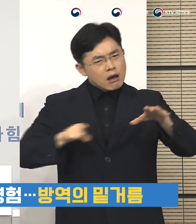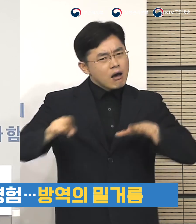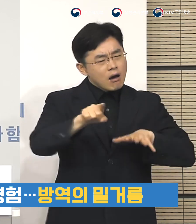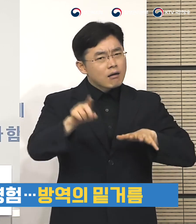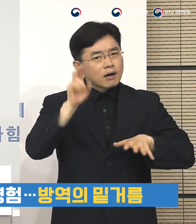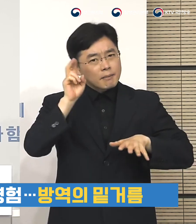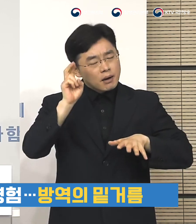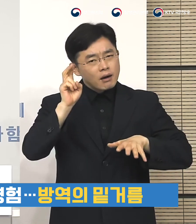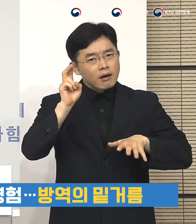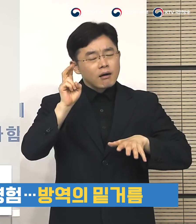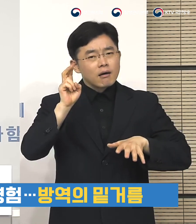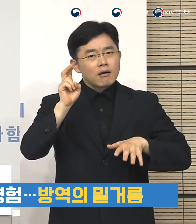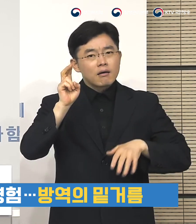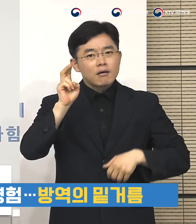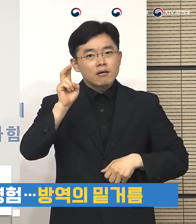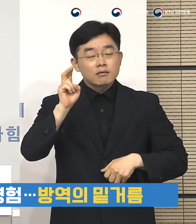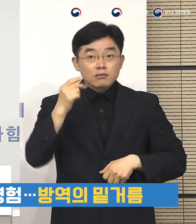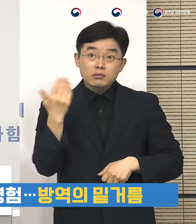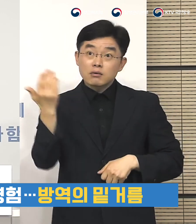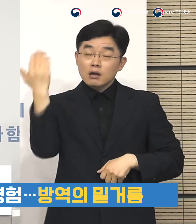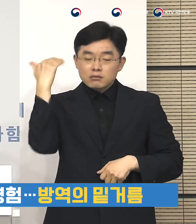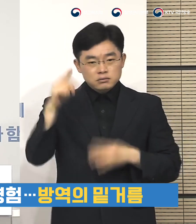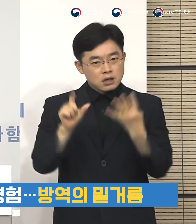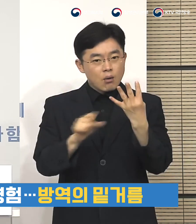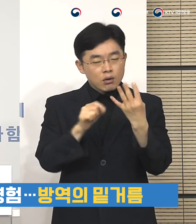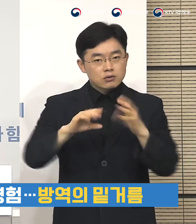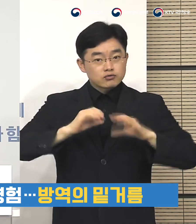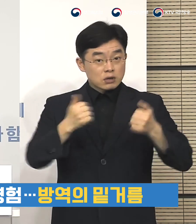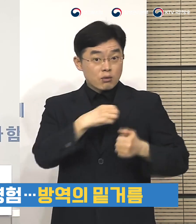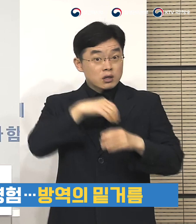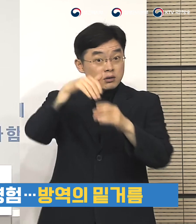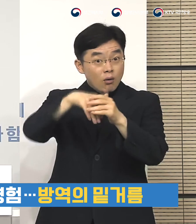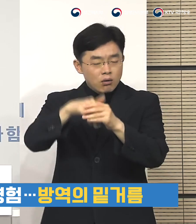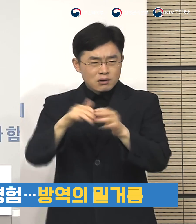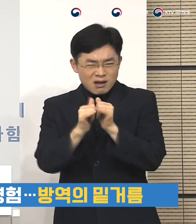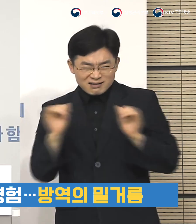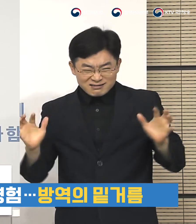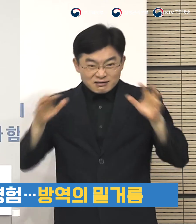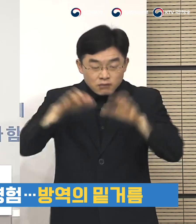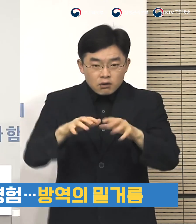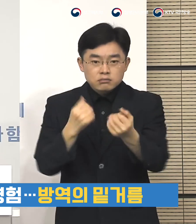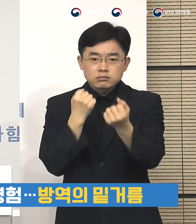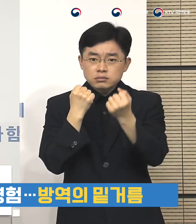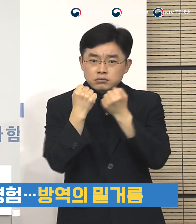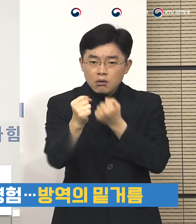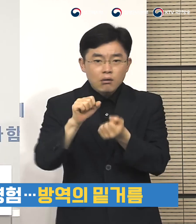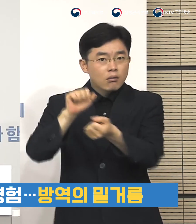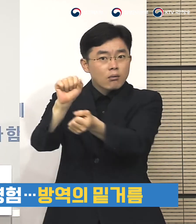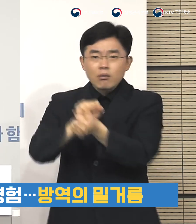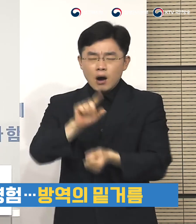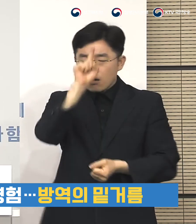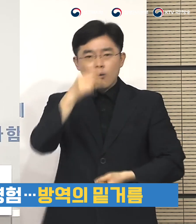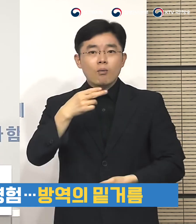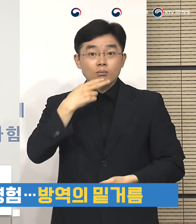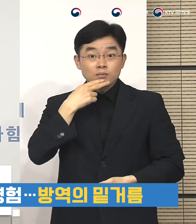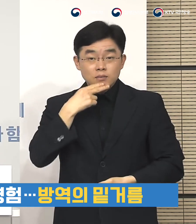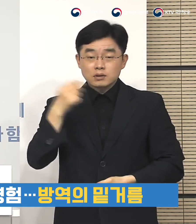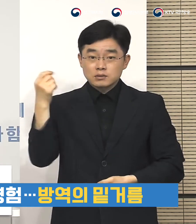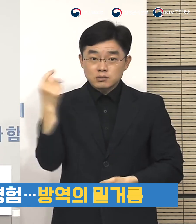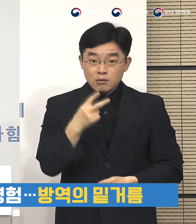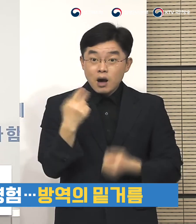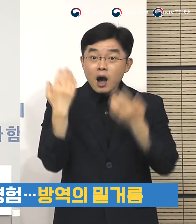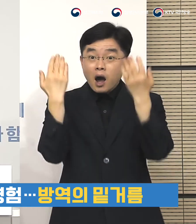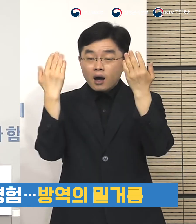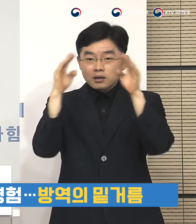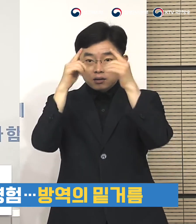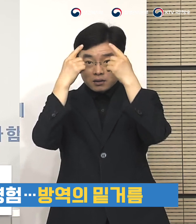규모에 대한 대규모의 선거를 무사히 치러냈다라는 점, 또 등교 개학을 실시를 했고